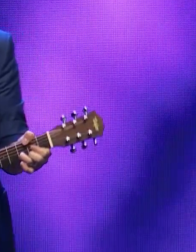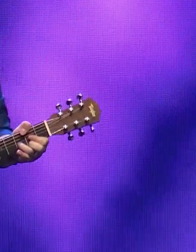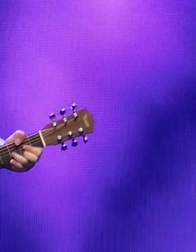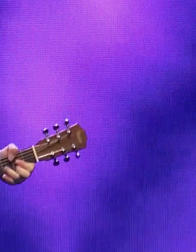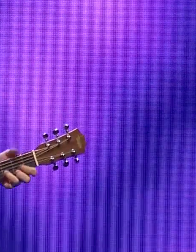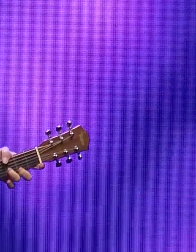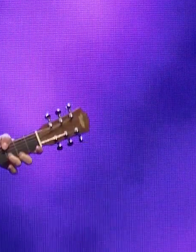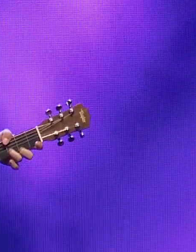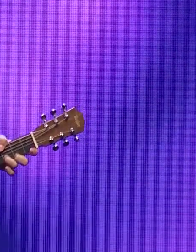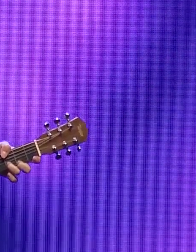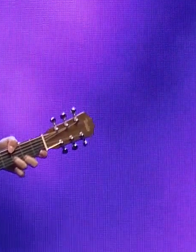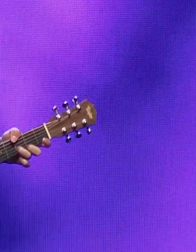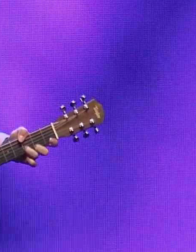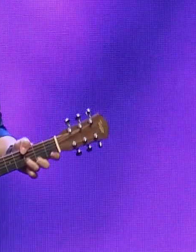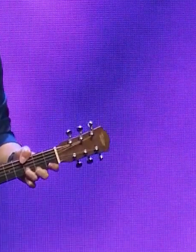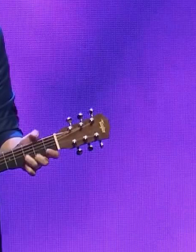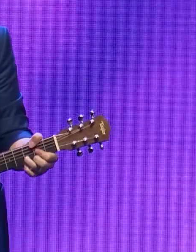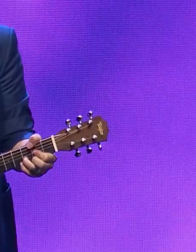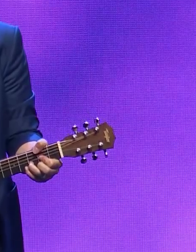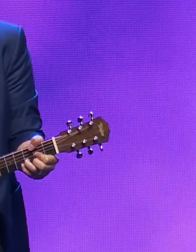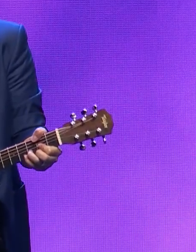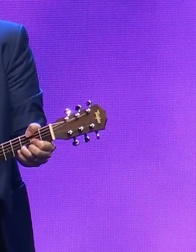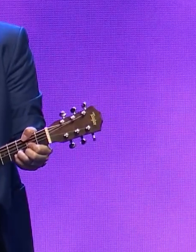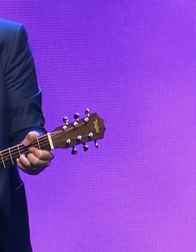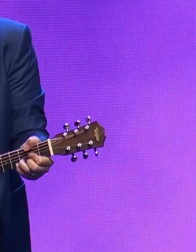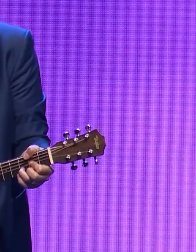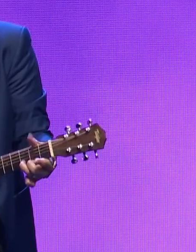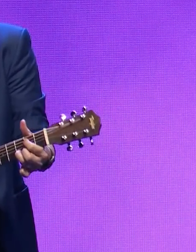Kau tak pernah tinggalkan kami